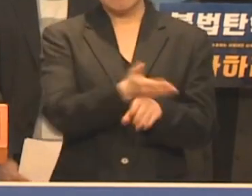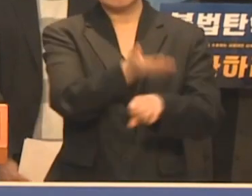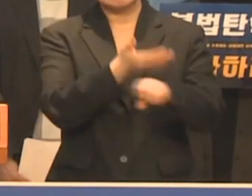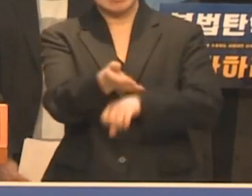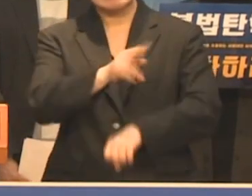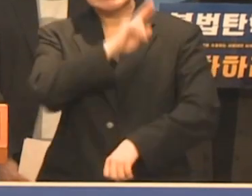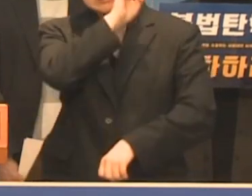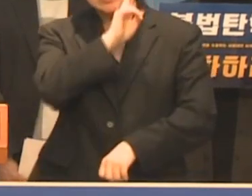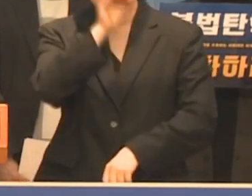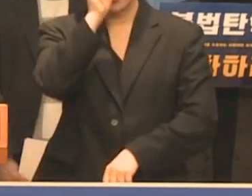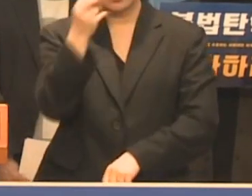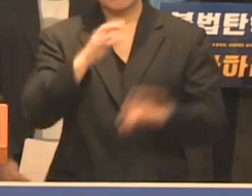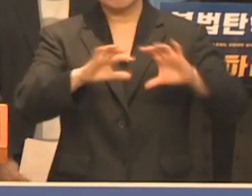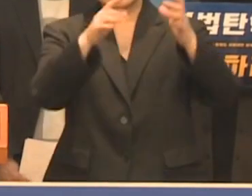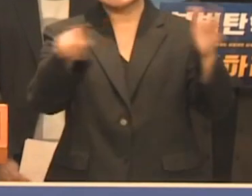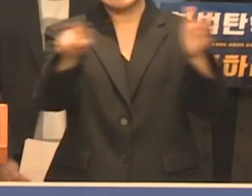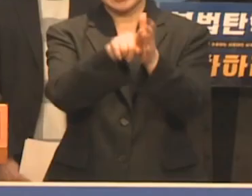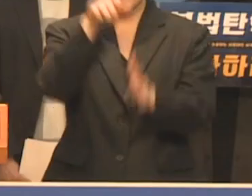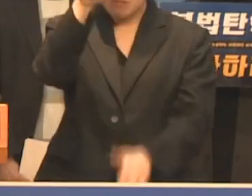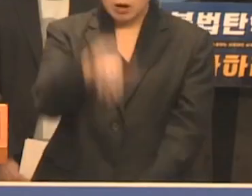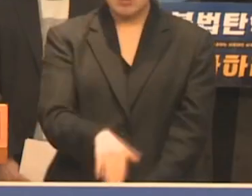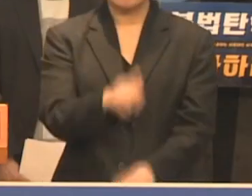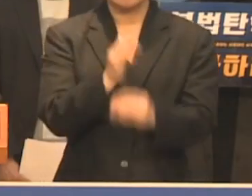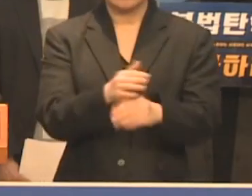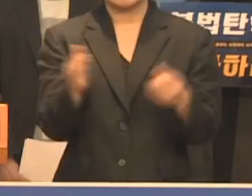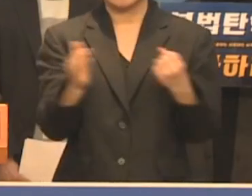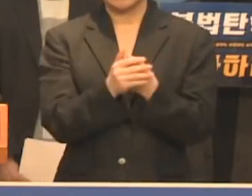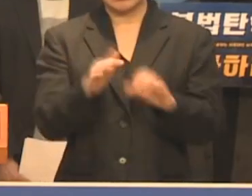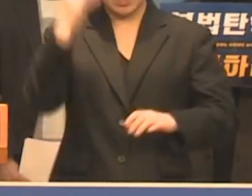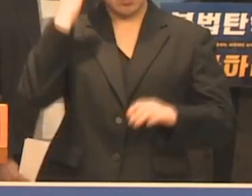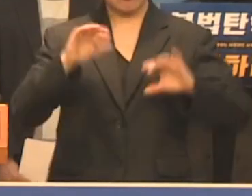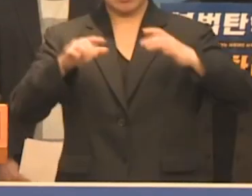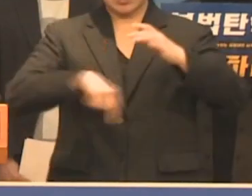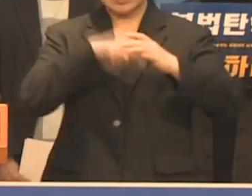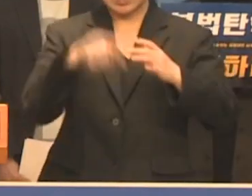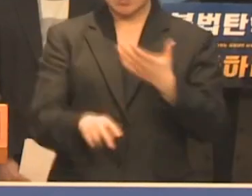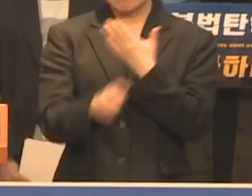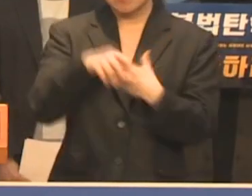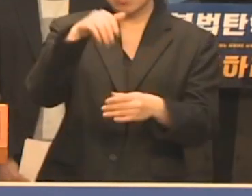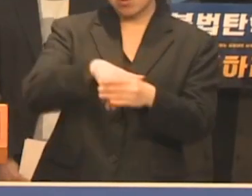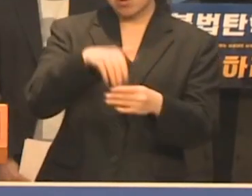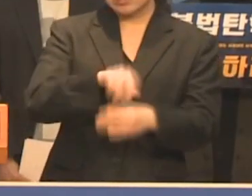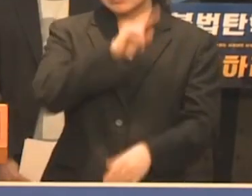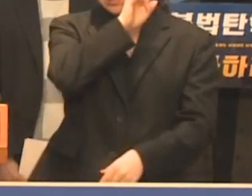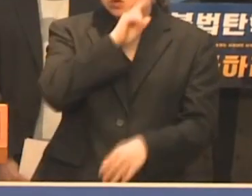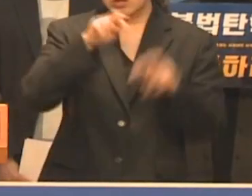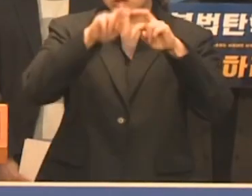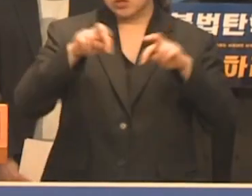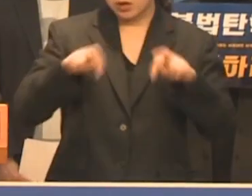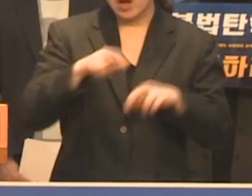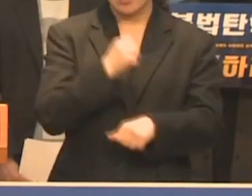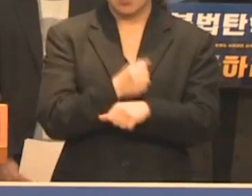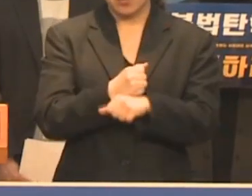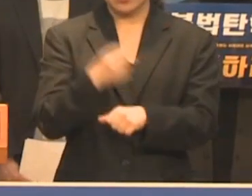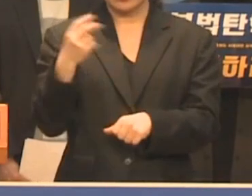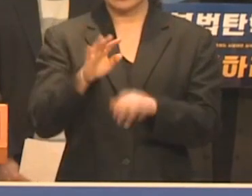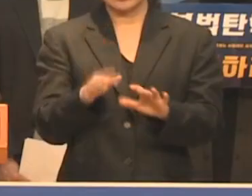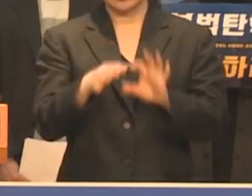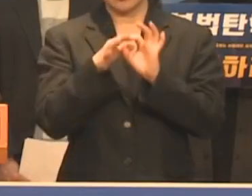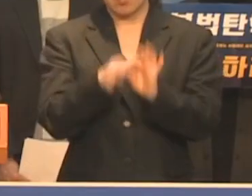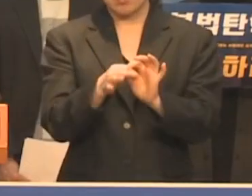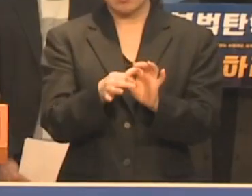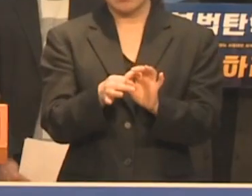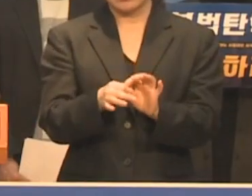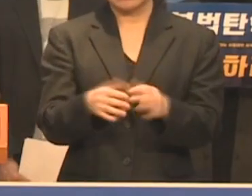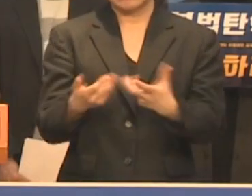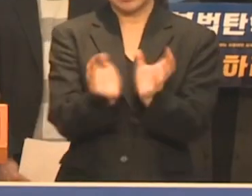낳고 있으며 국제적 신뢰를 잃을 위험이 있습니다. 따라서 자국 내 부정선거 의혹을 철저히 조사하고 AF과 관련 세력의 책임을 명확히 해야